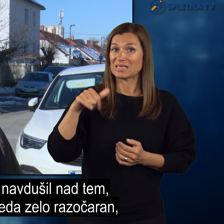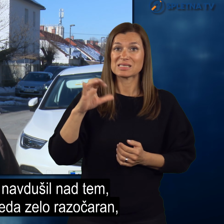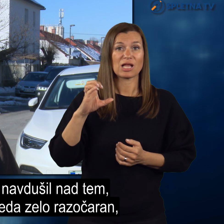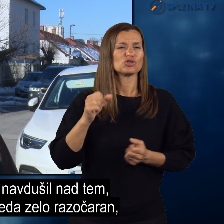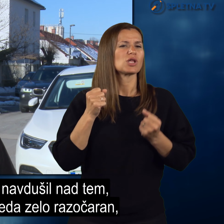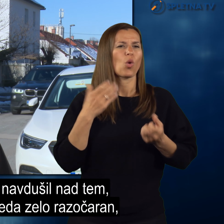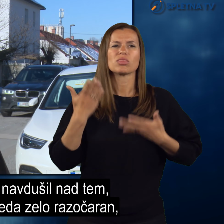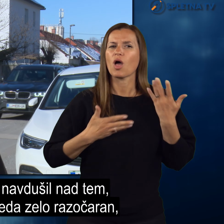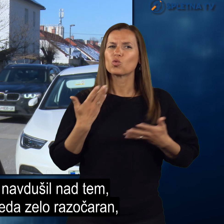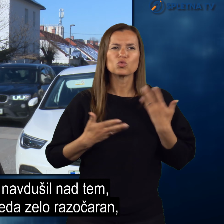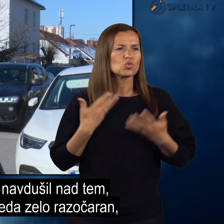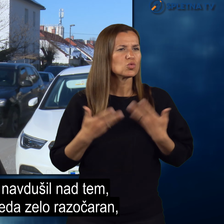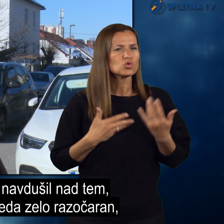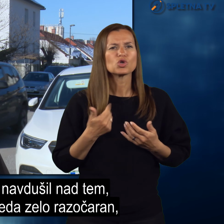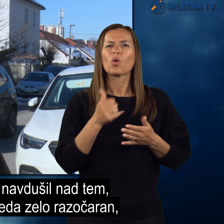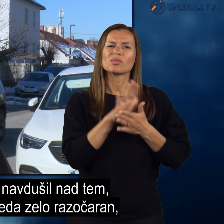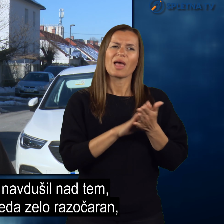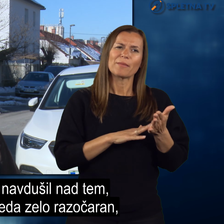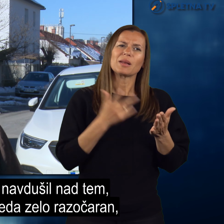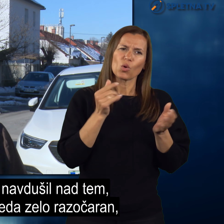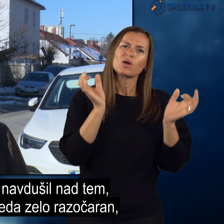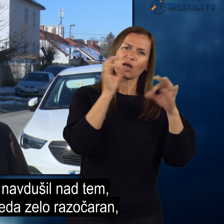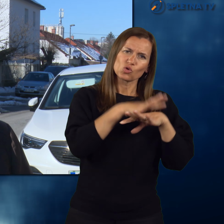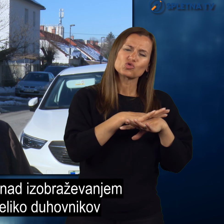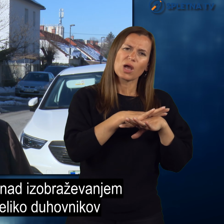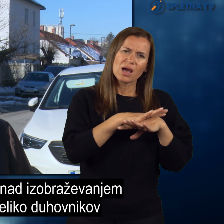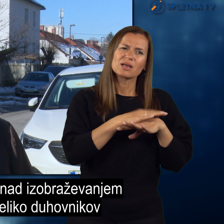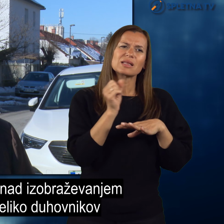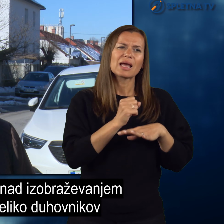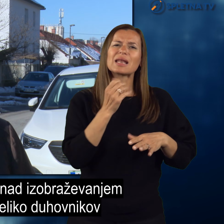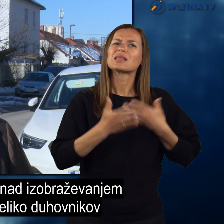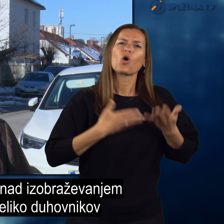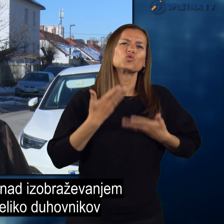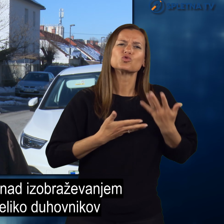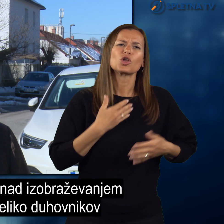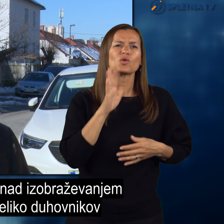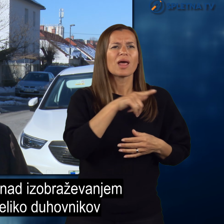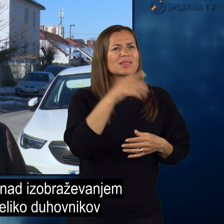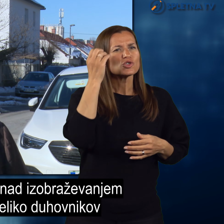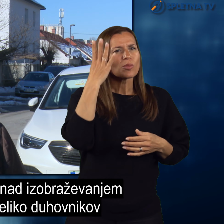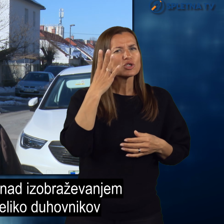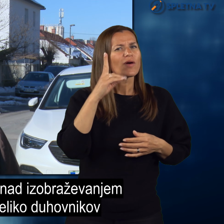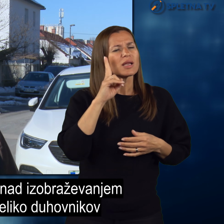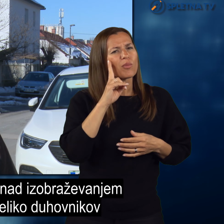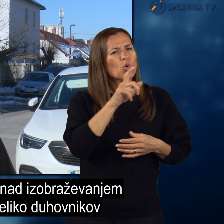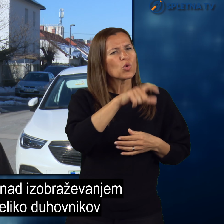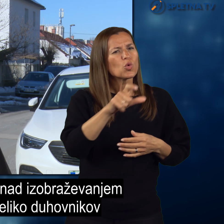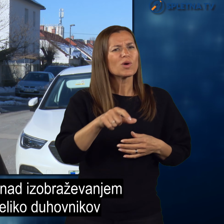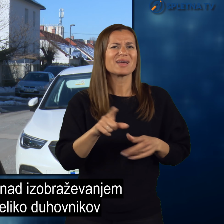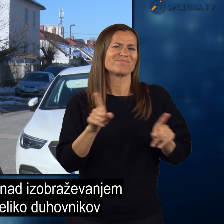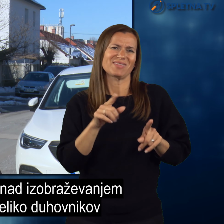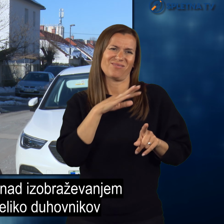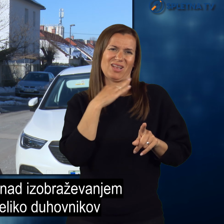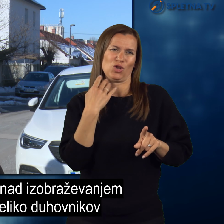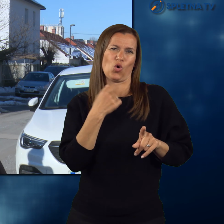Stanič se je zelo navdušil nad tem, sprva je bil pa seveda zelo razočaran, ker se navdušenju nad izobraževanjem gluhih ni prav